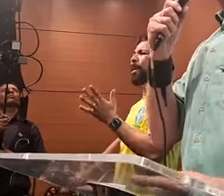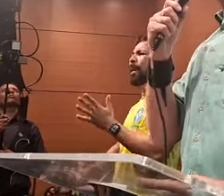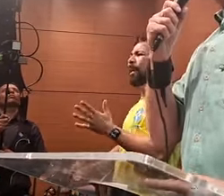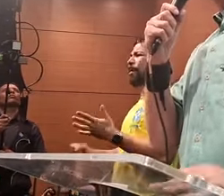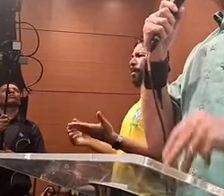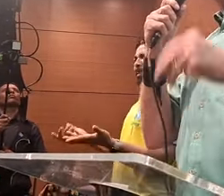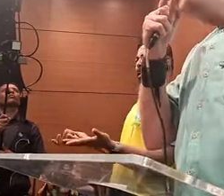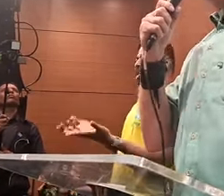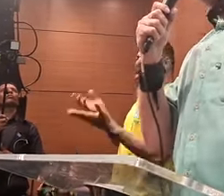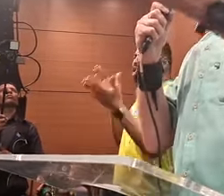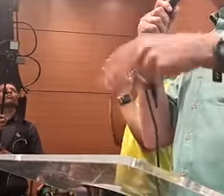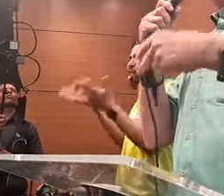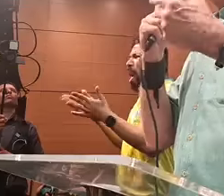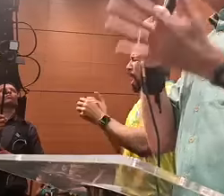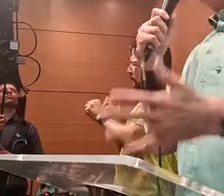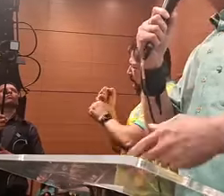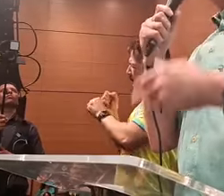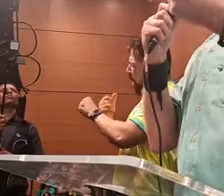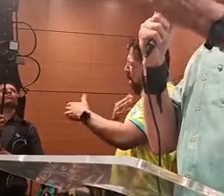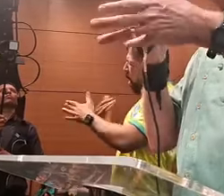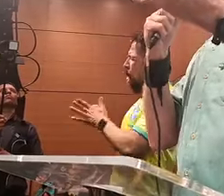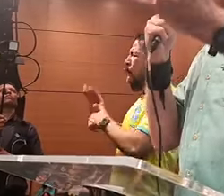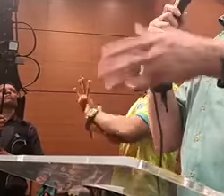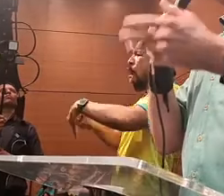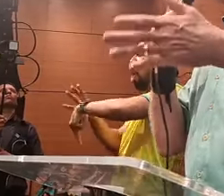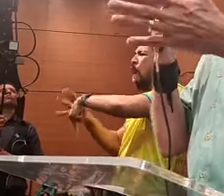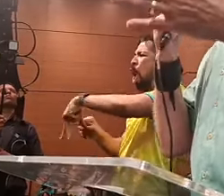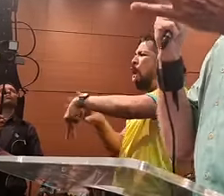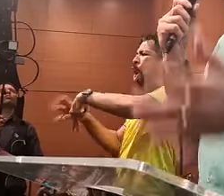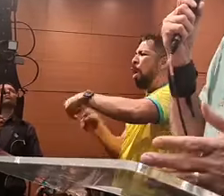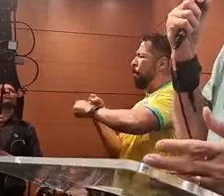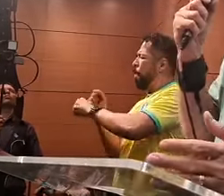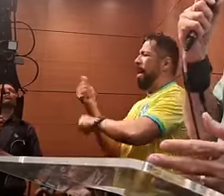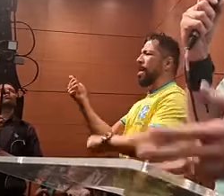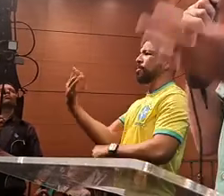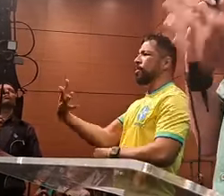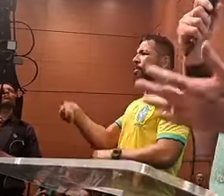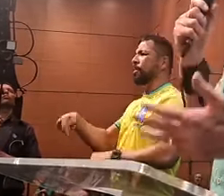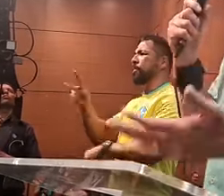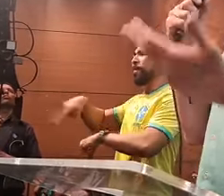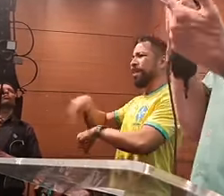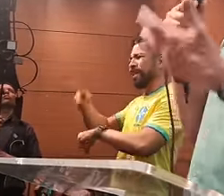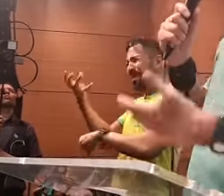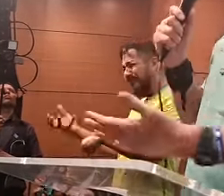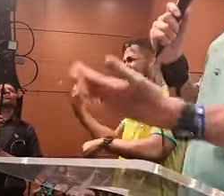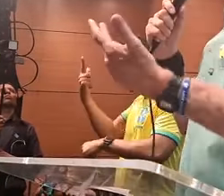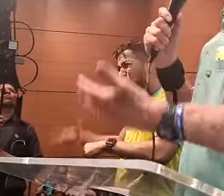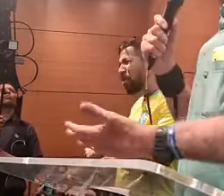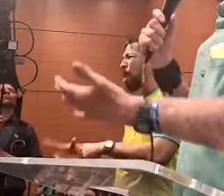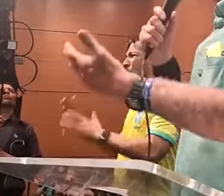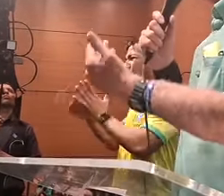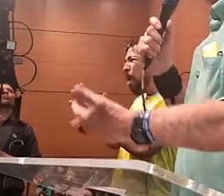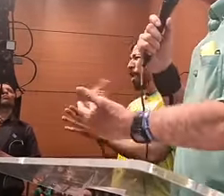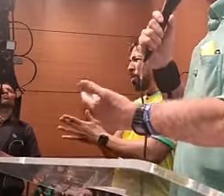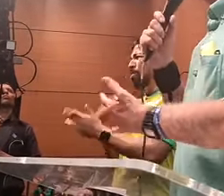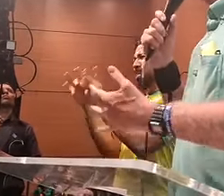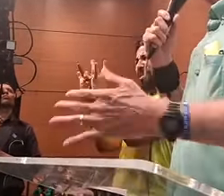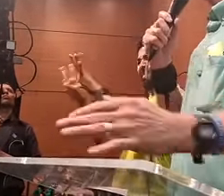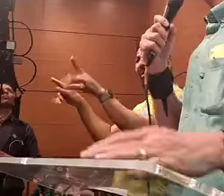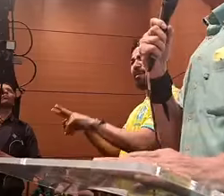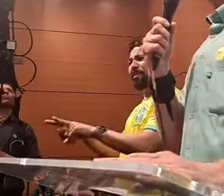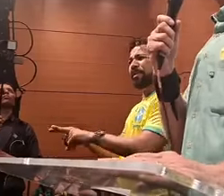Como se não bastasse os bens materiais que roubaram a nação por 14 anos, querem agora roubar a nossa